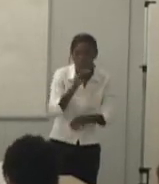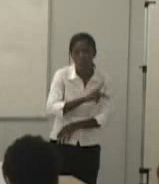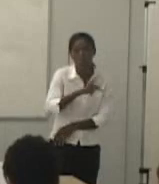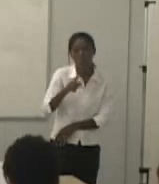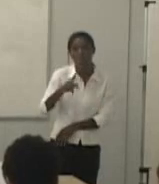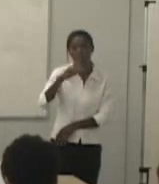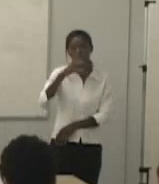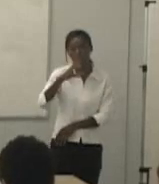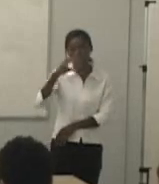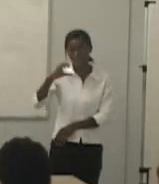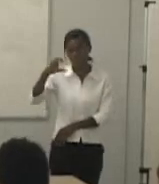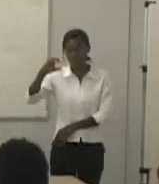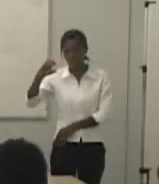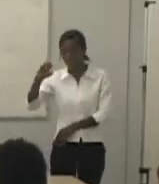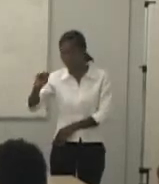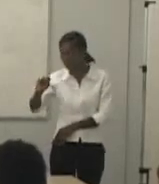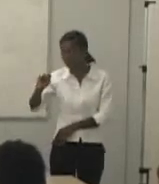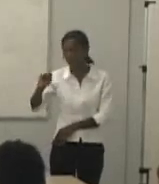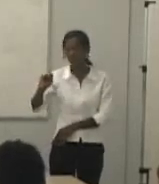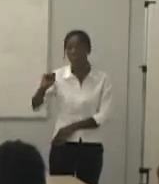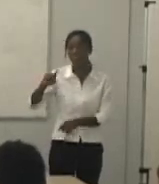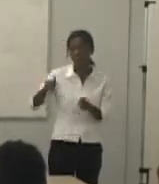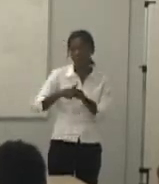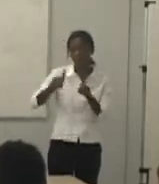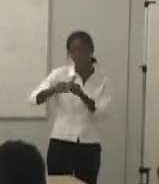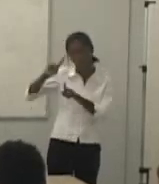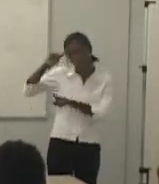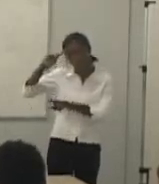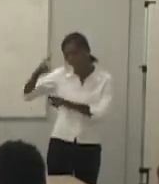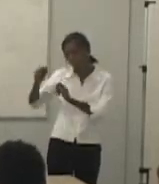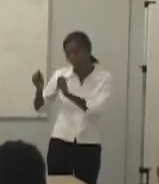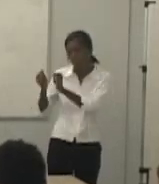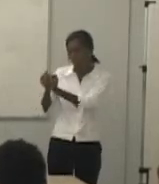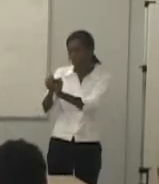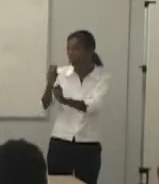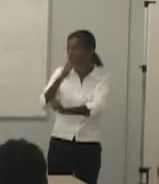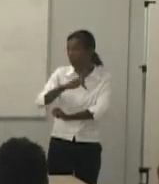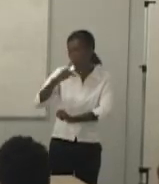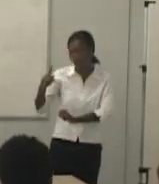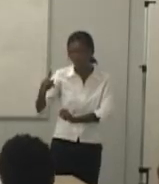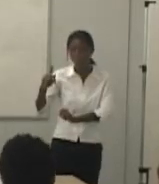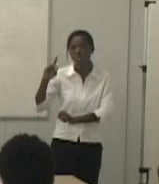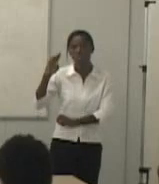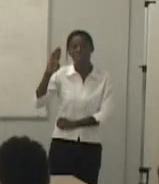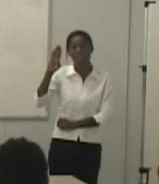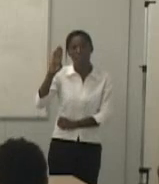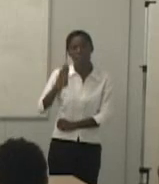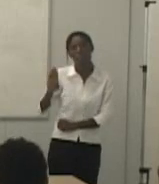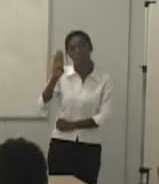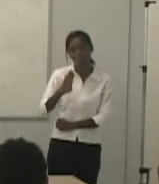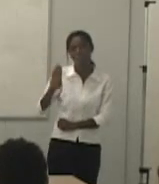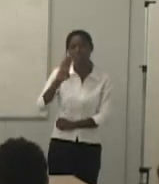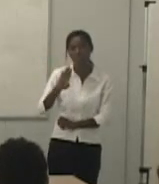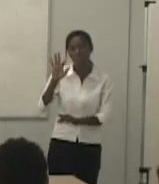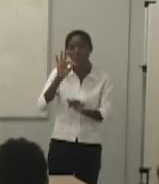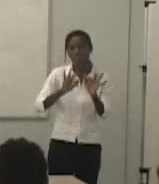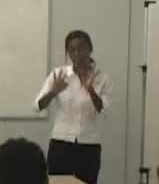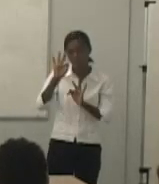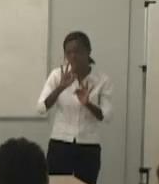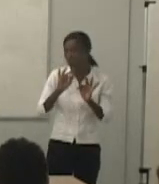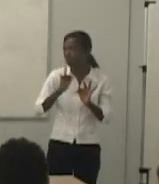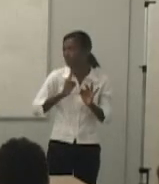CCS liderados por parte de professores do Instituto de biofísica não foi professora Denise aqui que ele eh